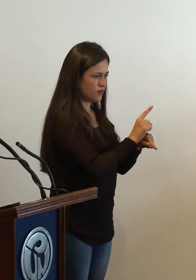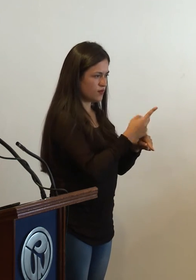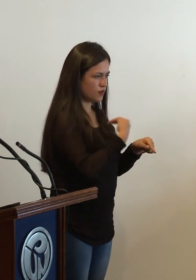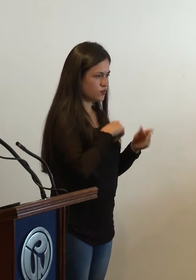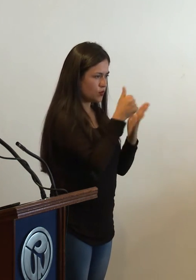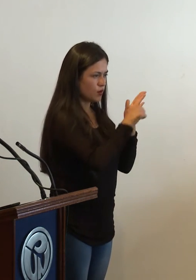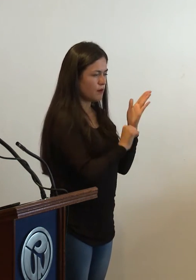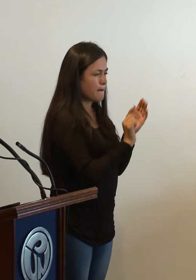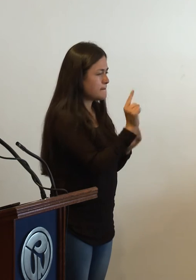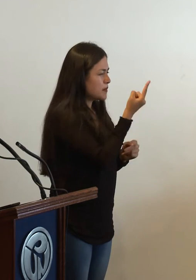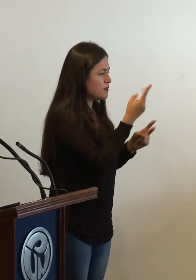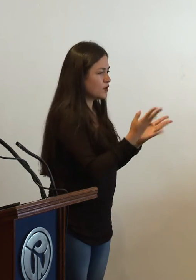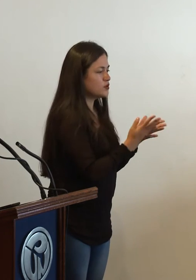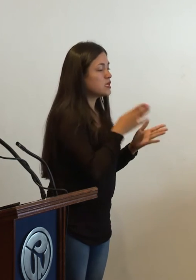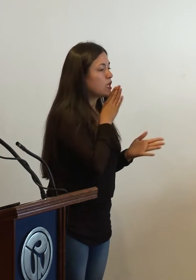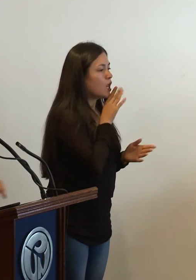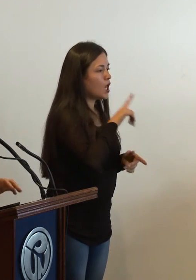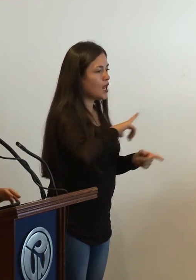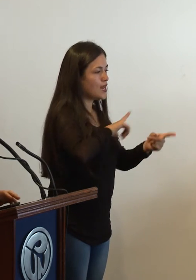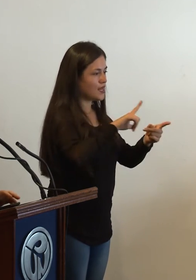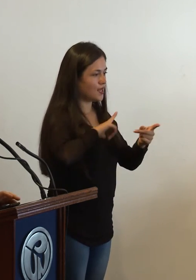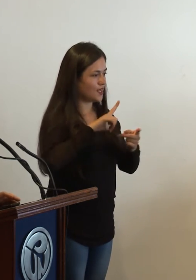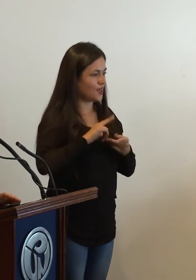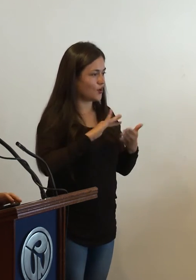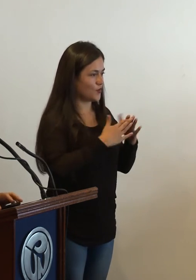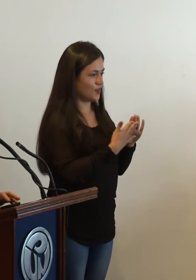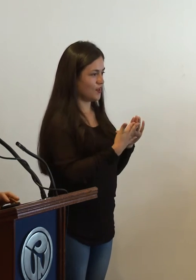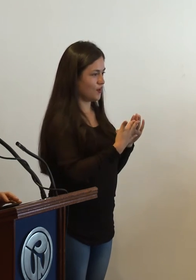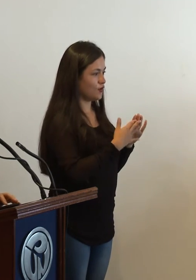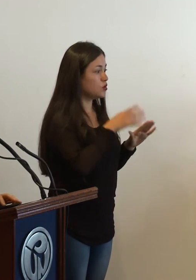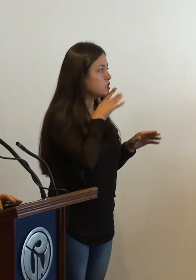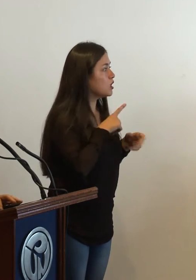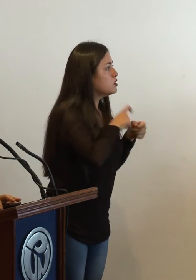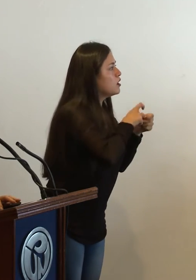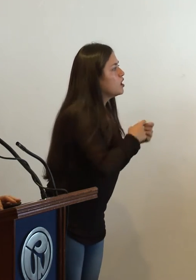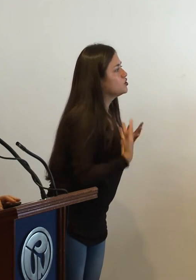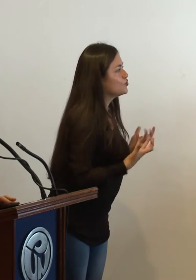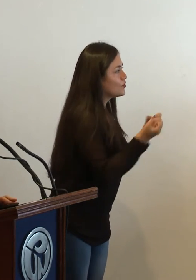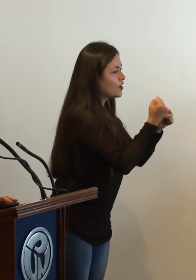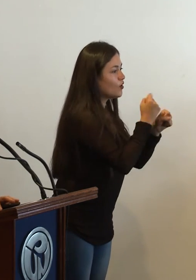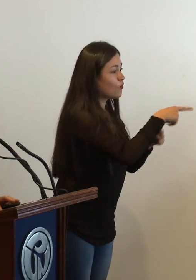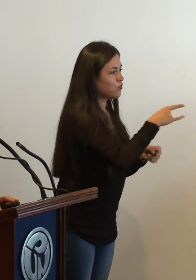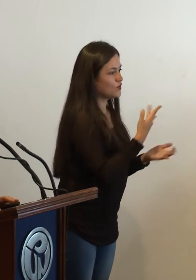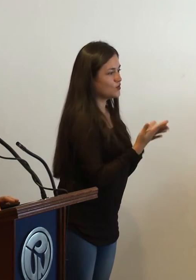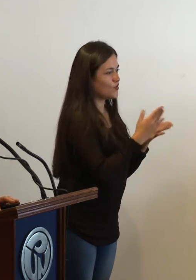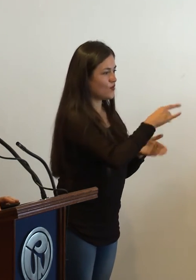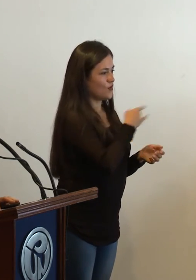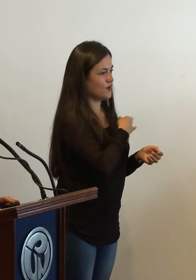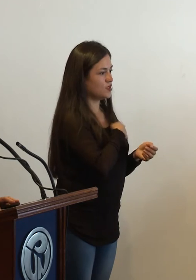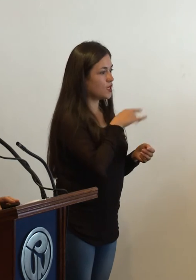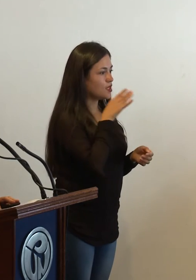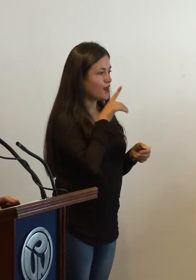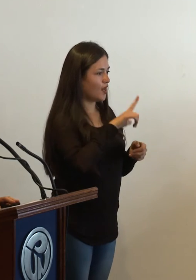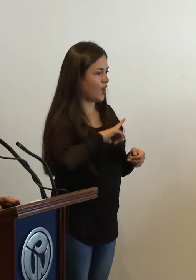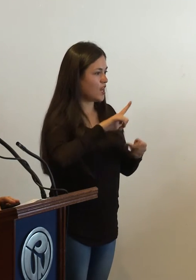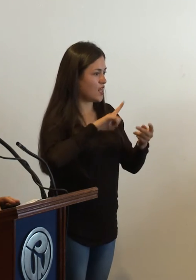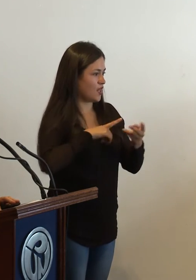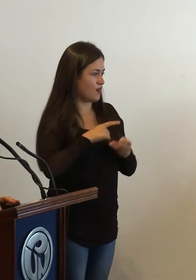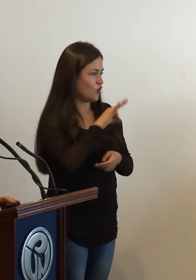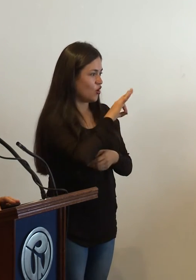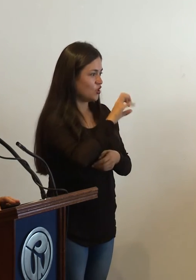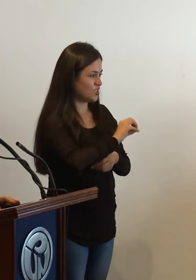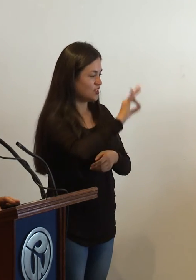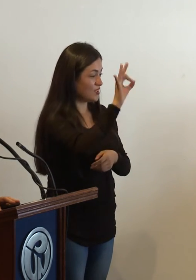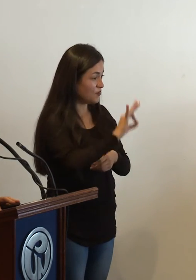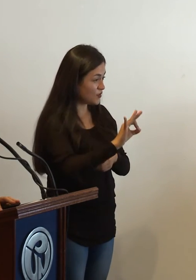de nuestro programa eran líderes comunitarios. Le comentaba a la profesora Sonia que el 80% de nuestros